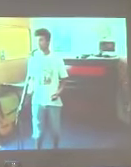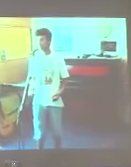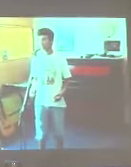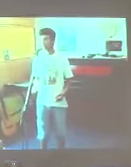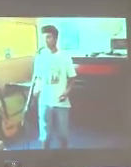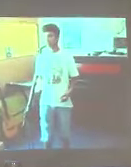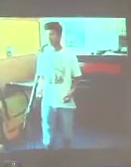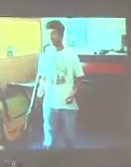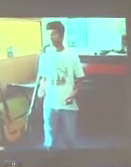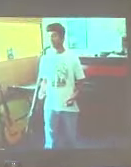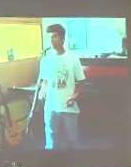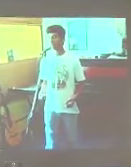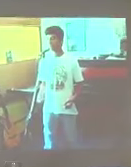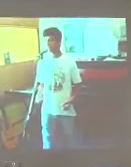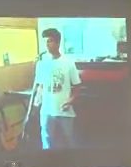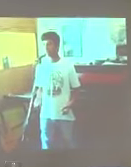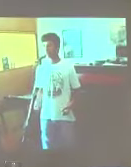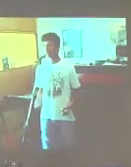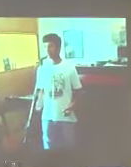no